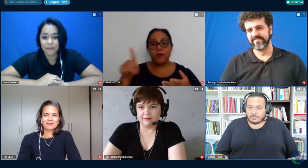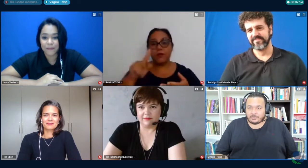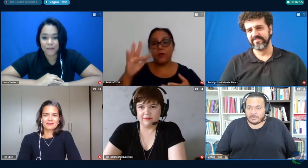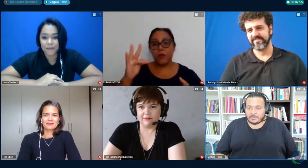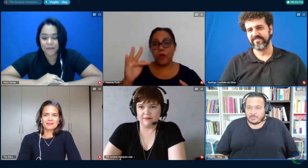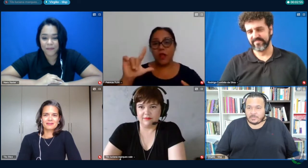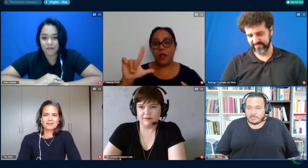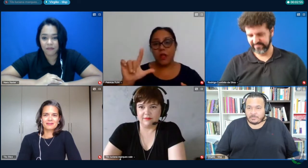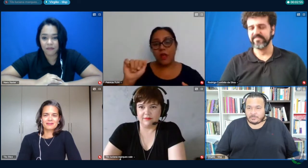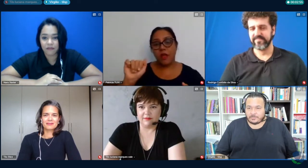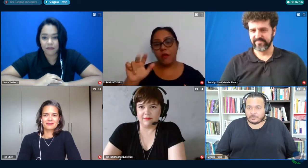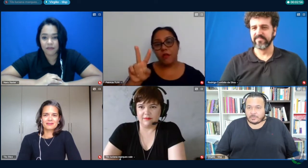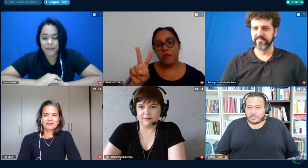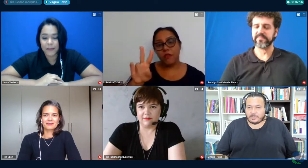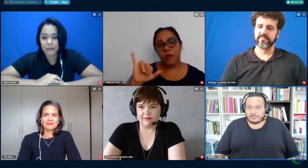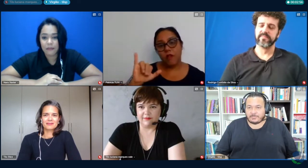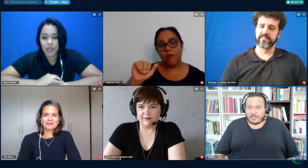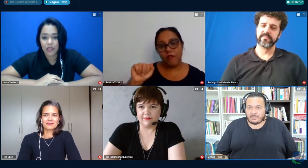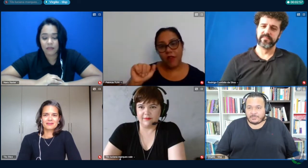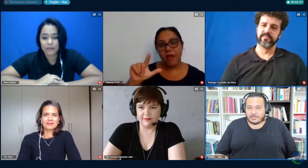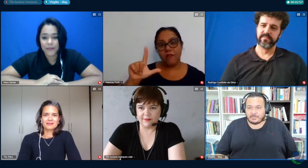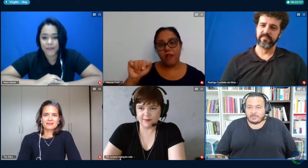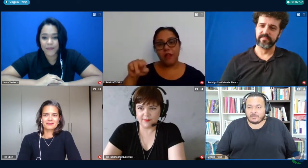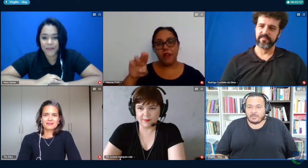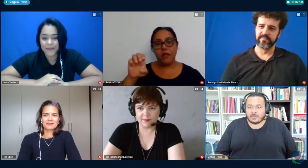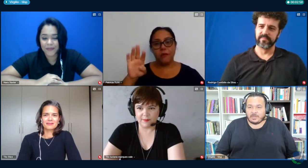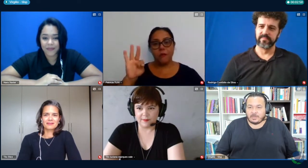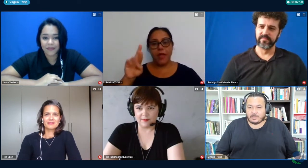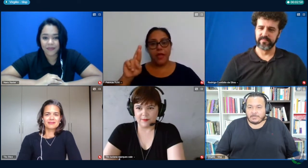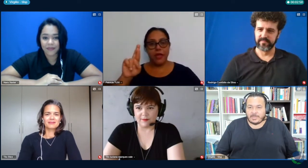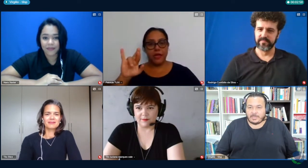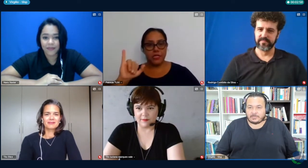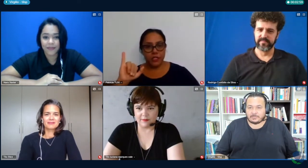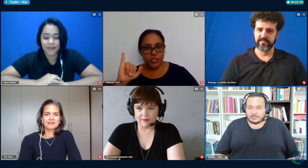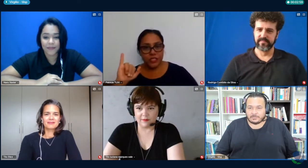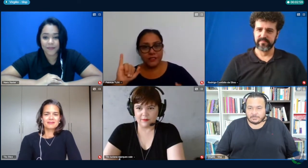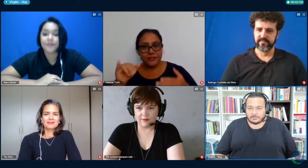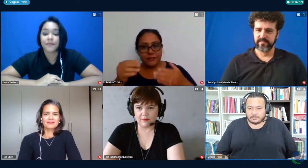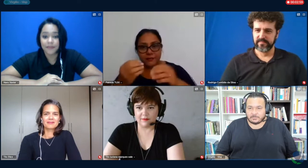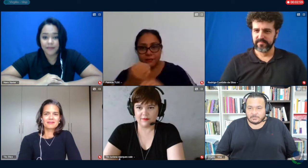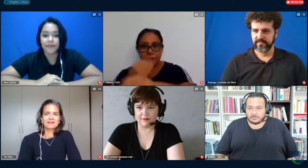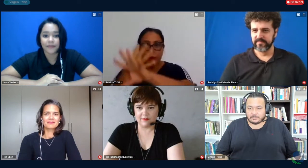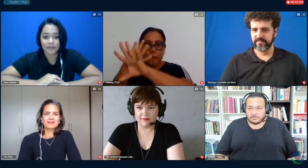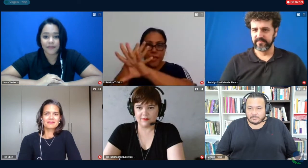Agora eu vou pedir a professora Flávia Lambert